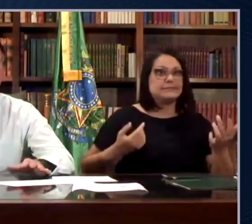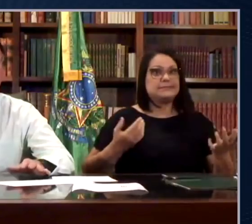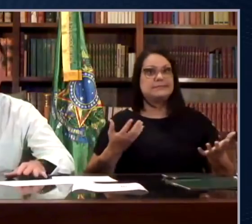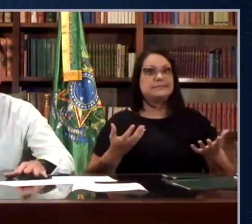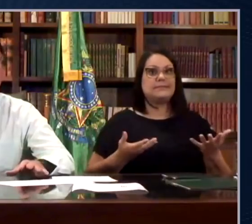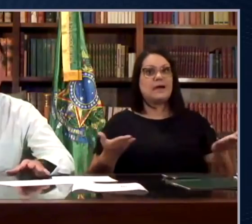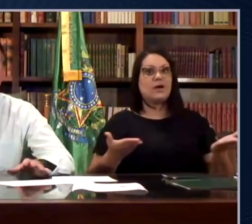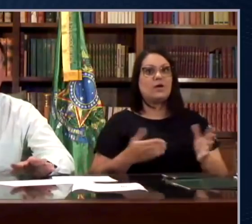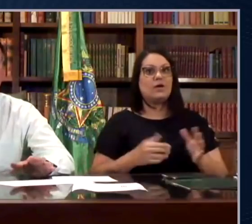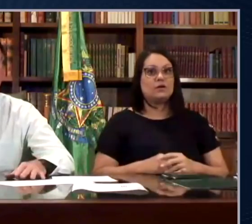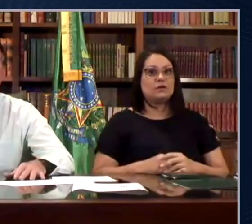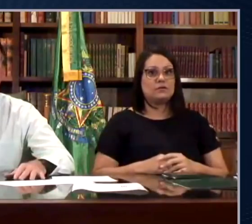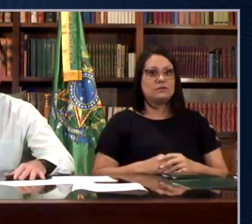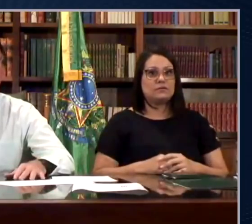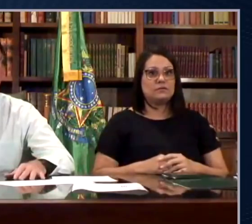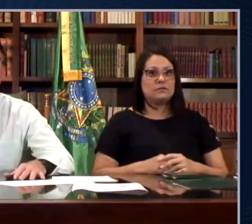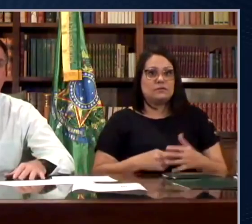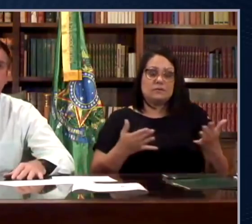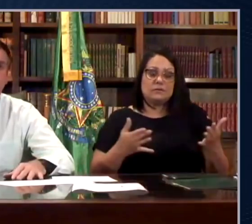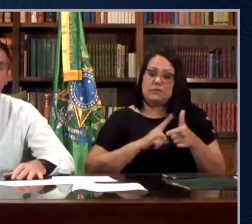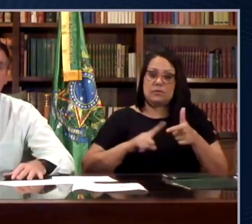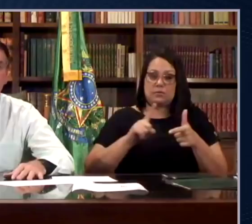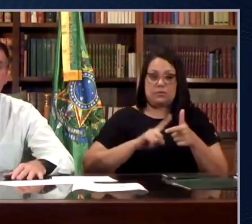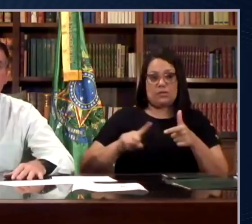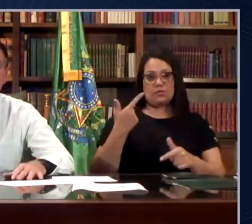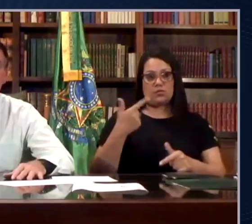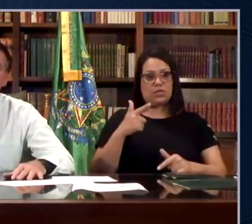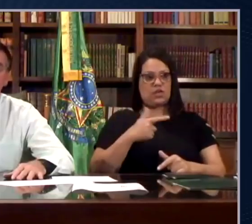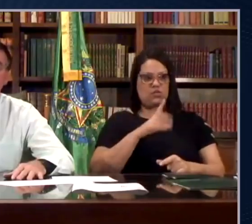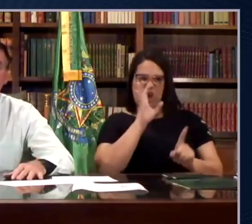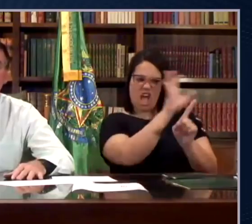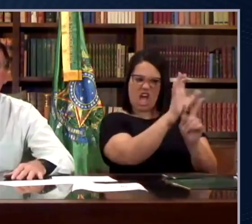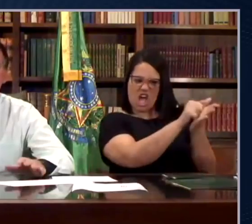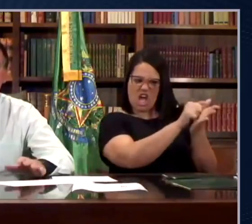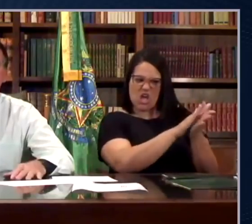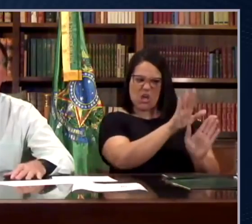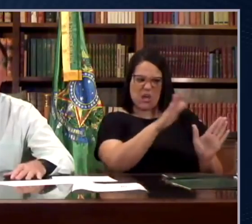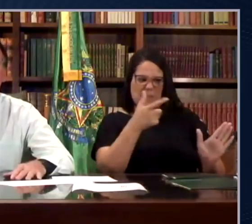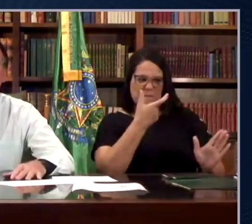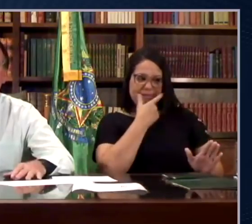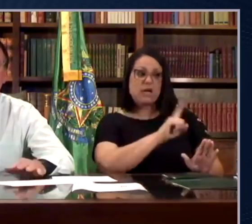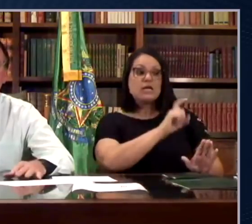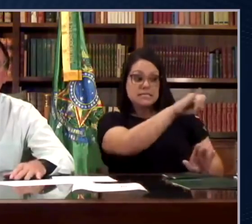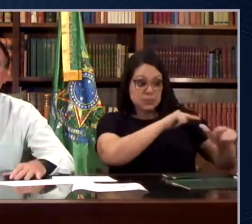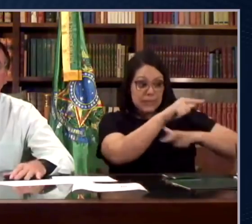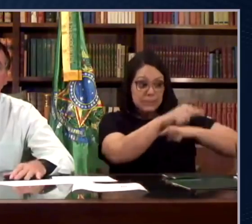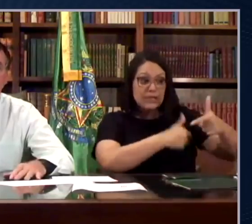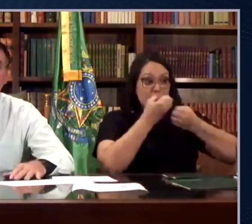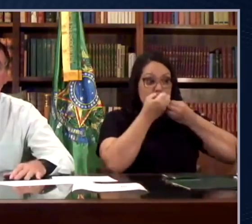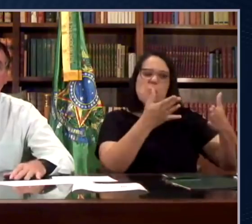de... Tá? No meio do combate não tem problema. Não é uma ameaça para o Mandetta, não. Se ele se sair bem, sem problema.